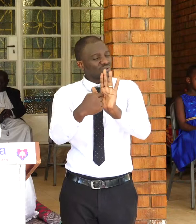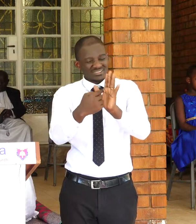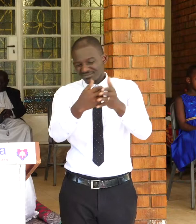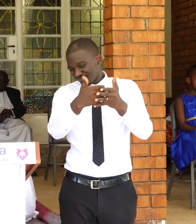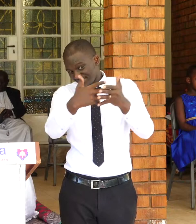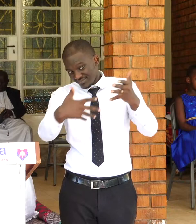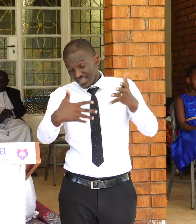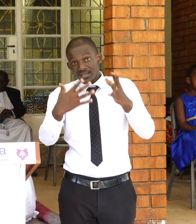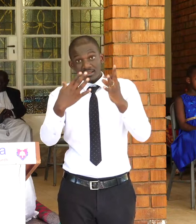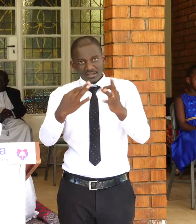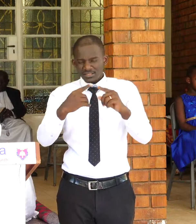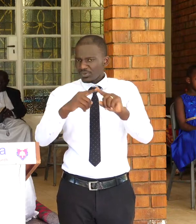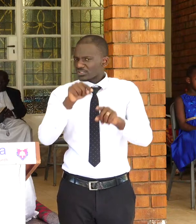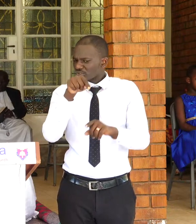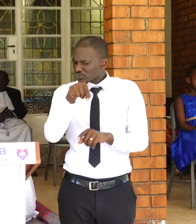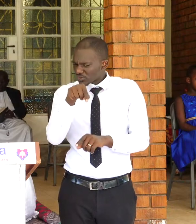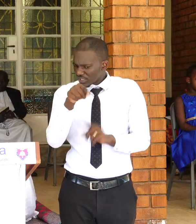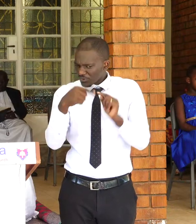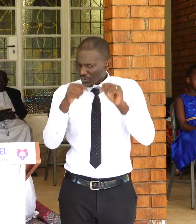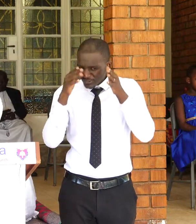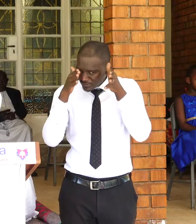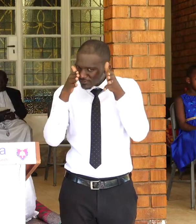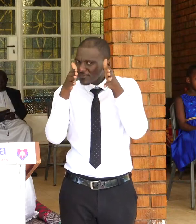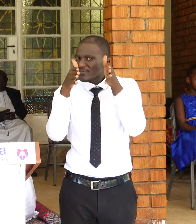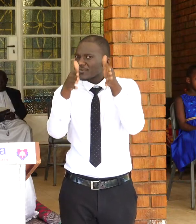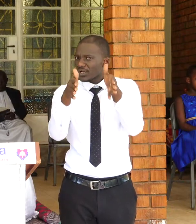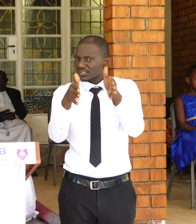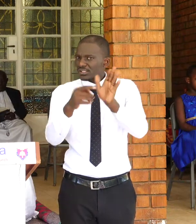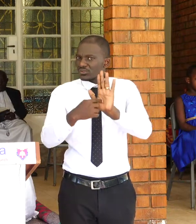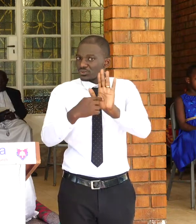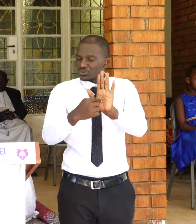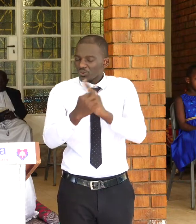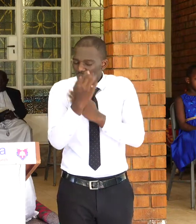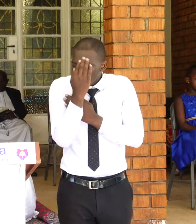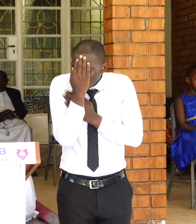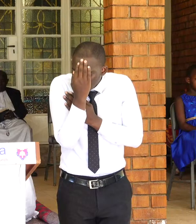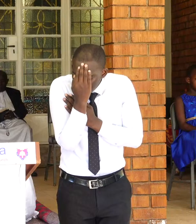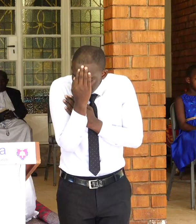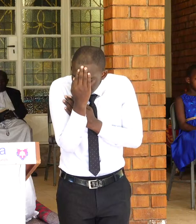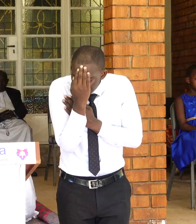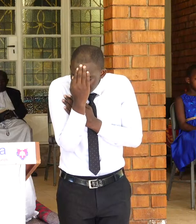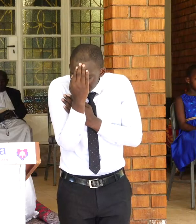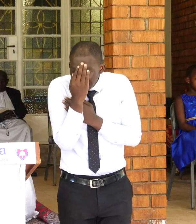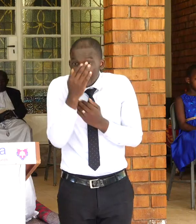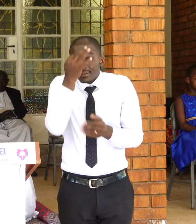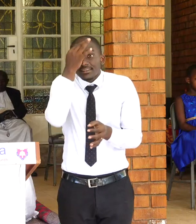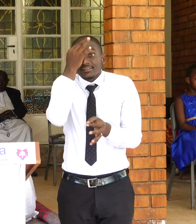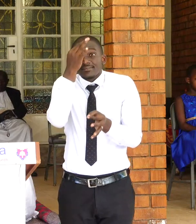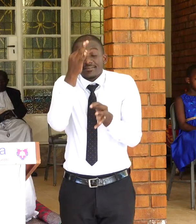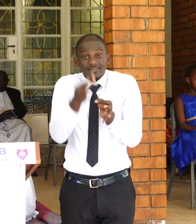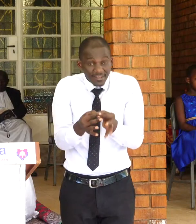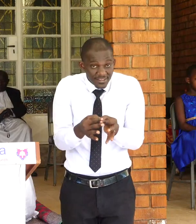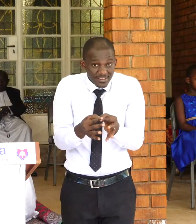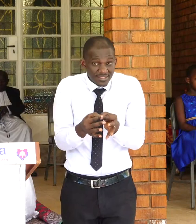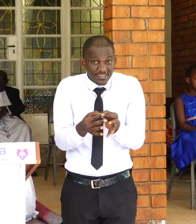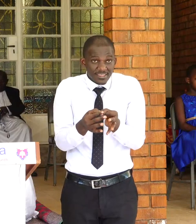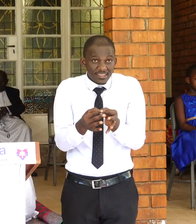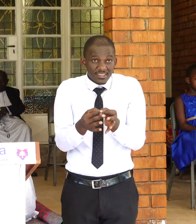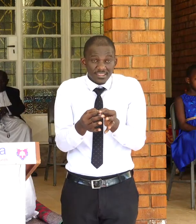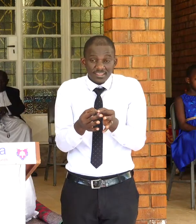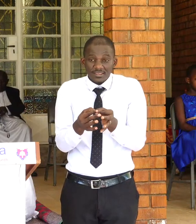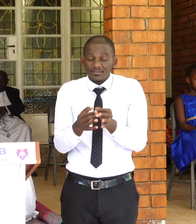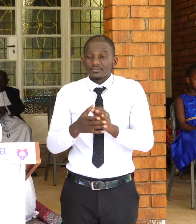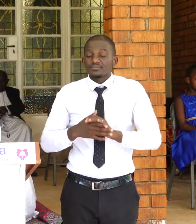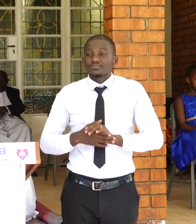bingi, naye olwaleero twagala kuteeka ssira ku kulaga obugonvu n'okukkiriza oba obwetowaze eri oyo